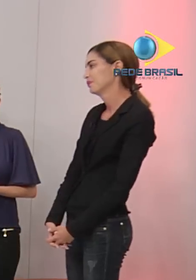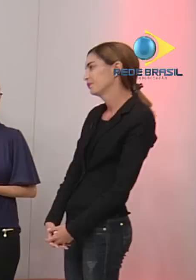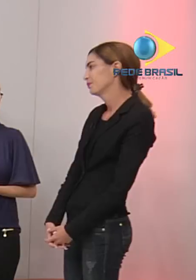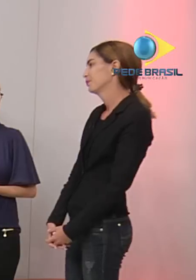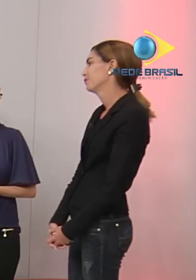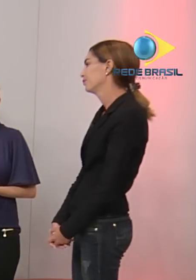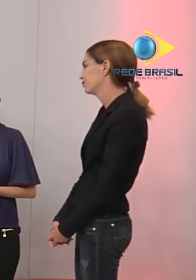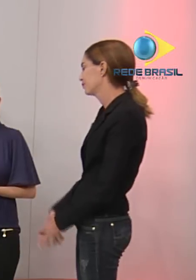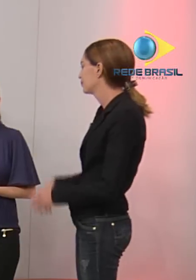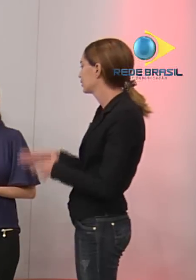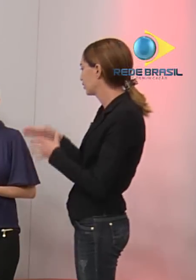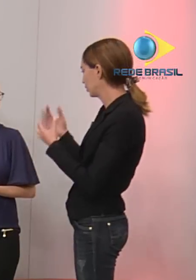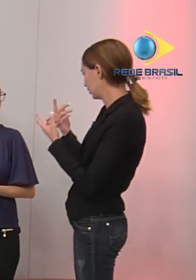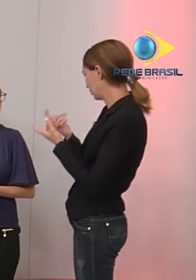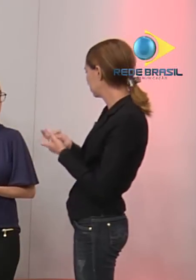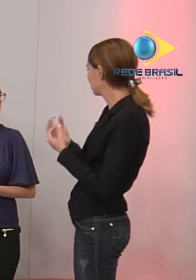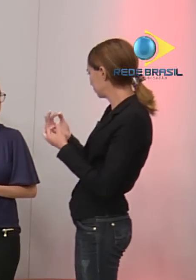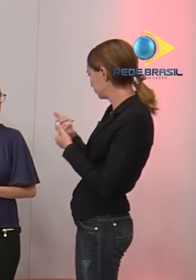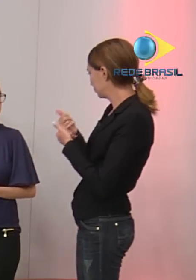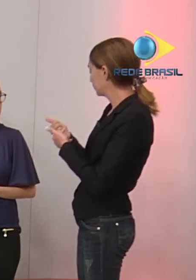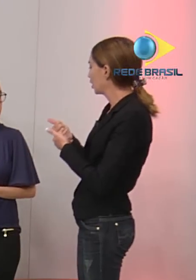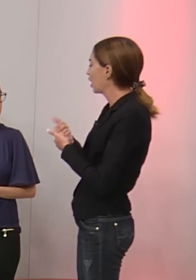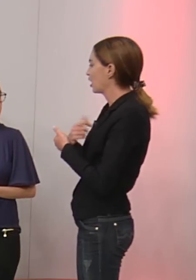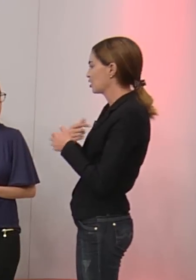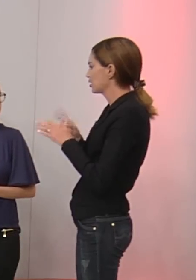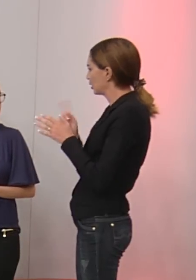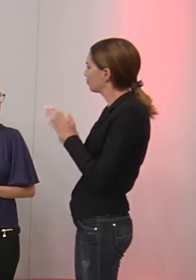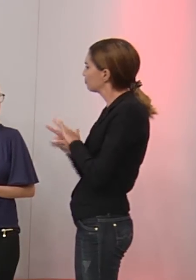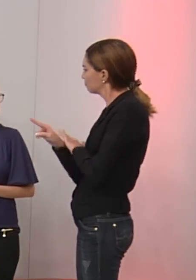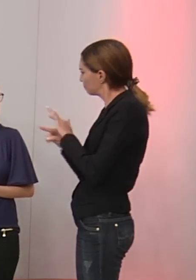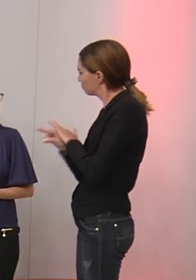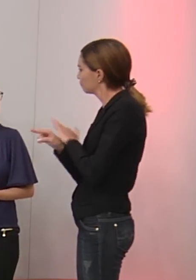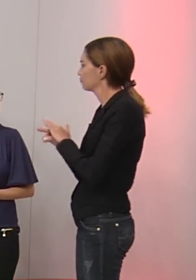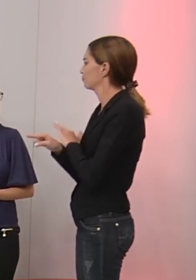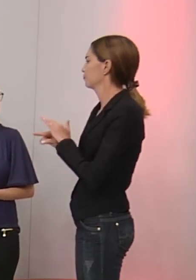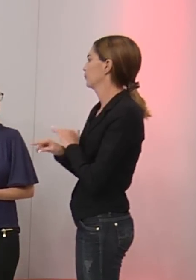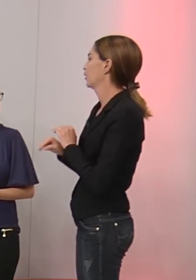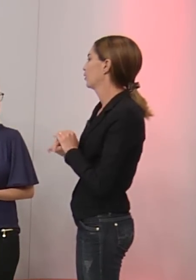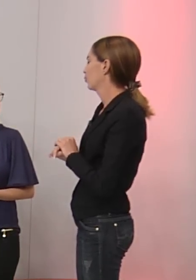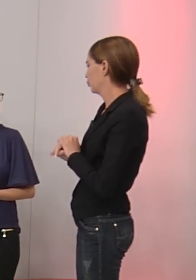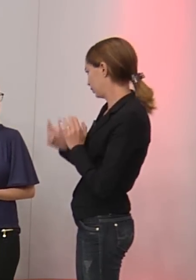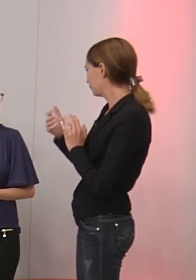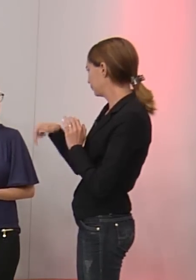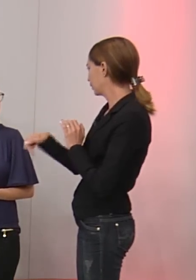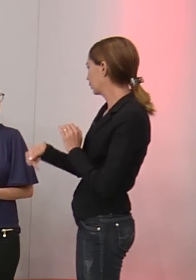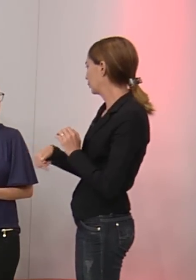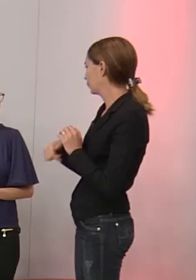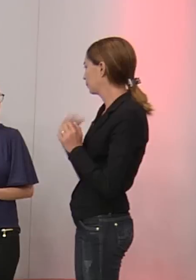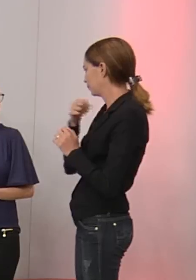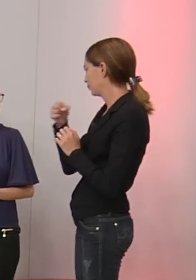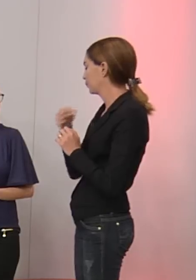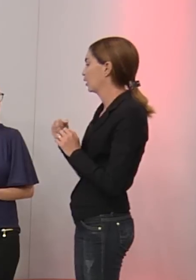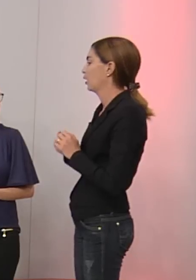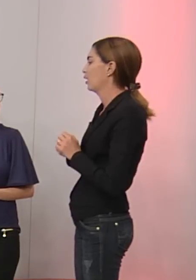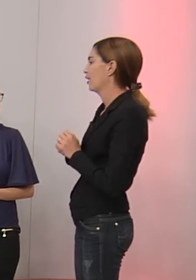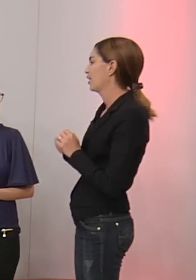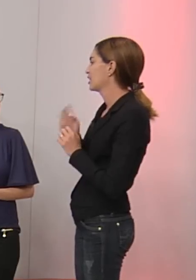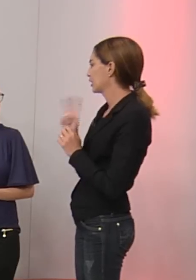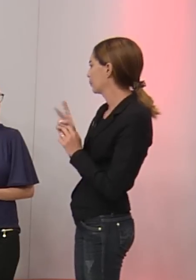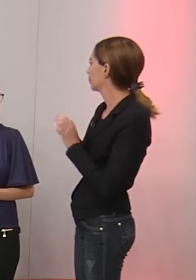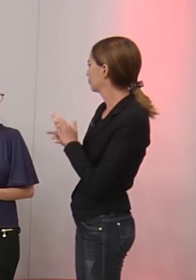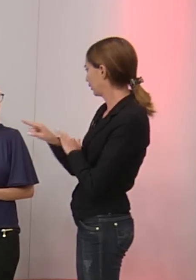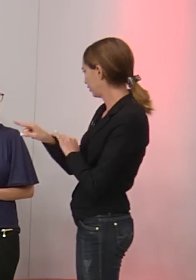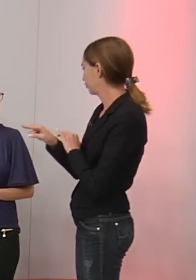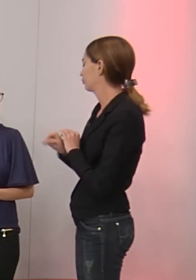E um dos nossos questionamentos que a gente tem feito aqui, inclusive, no programa, é a nossa enquete, a nossa